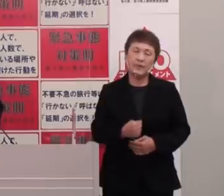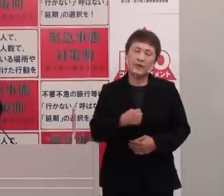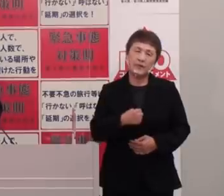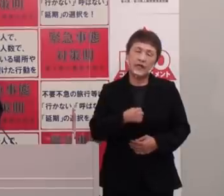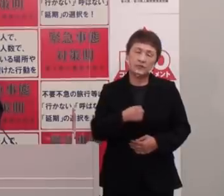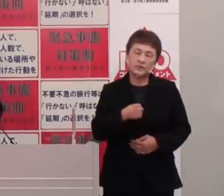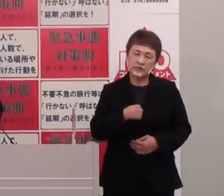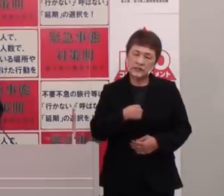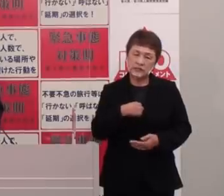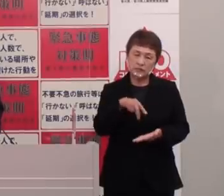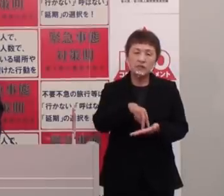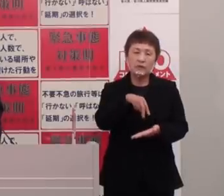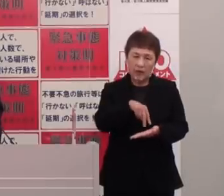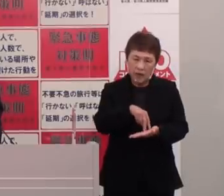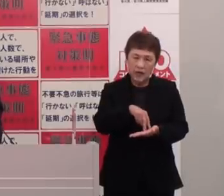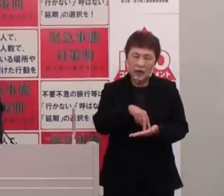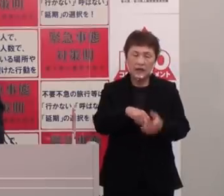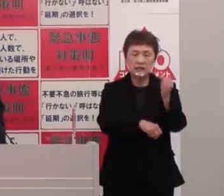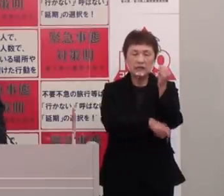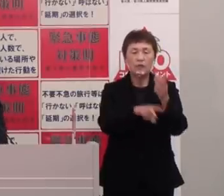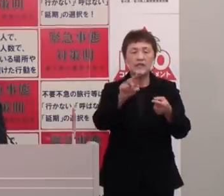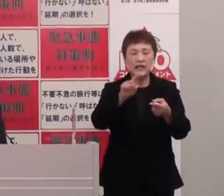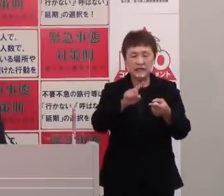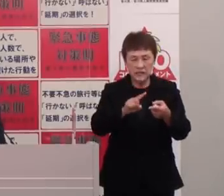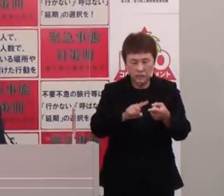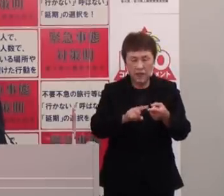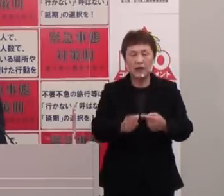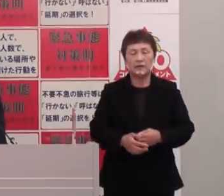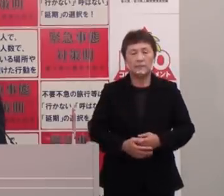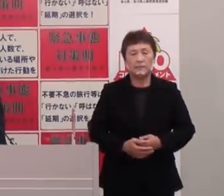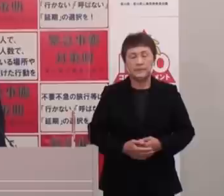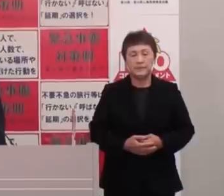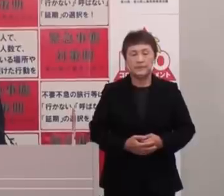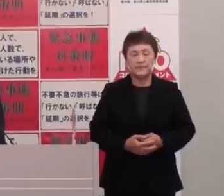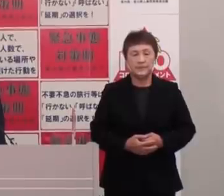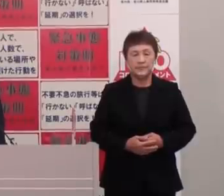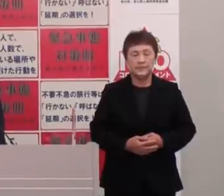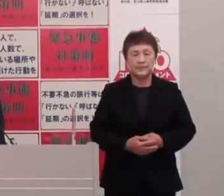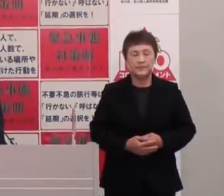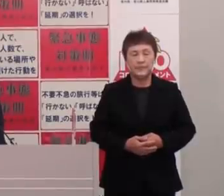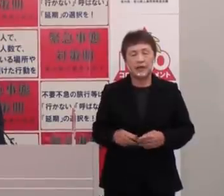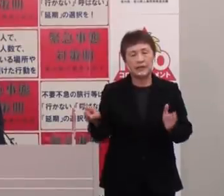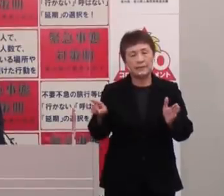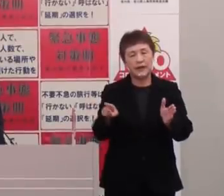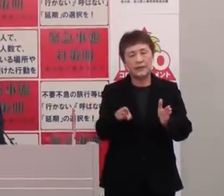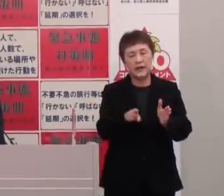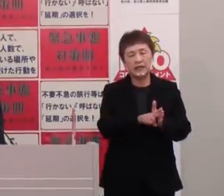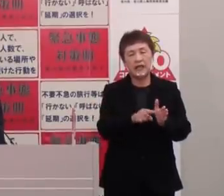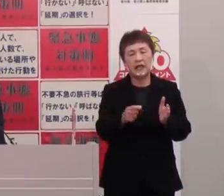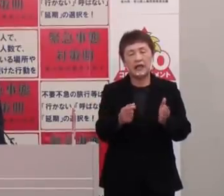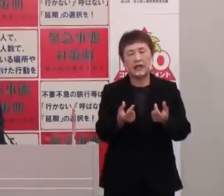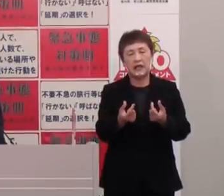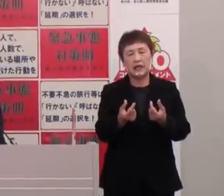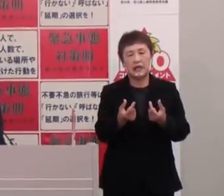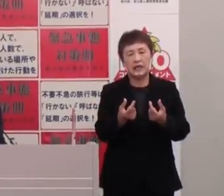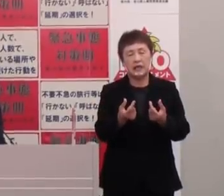私どもとしてはですね、基本的にはその、従来の